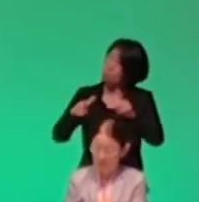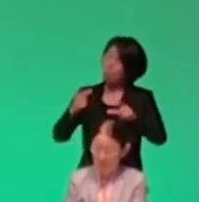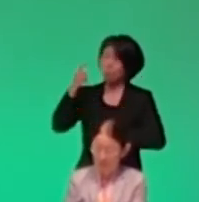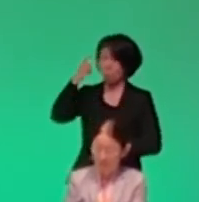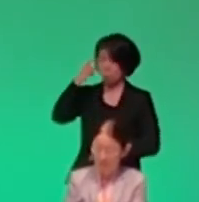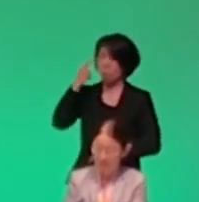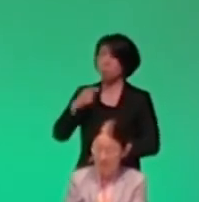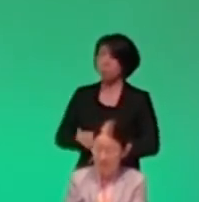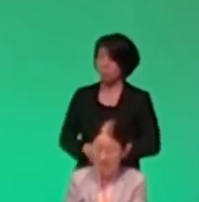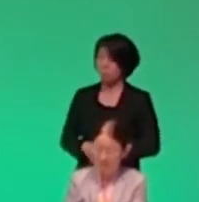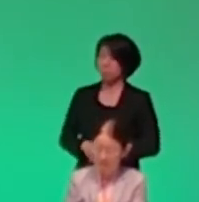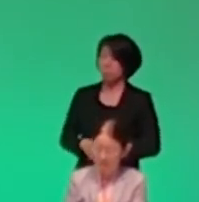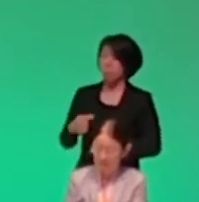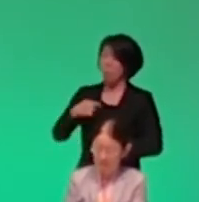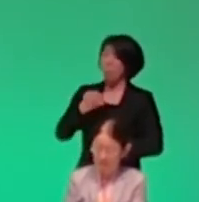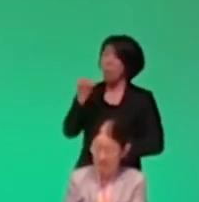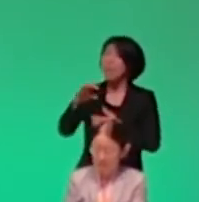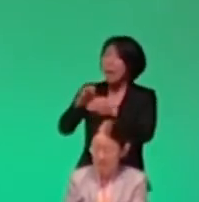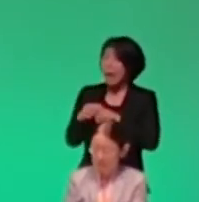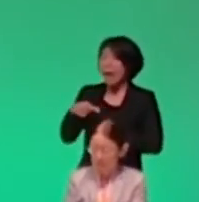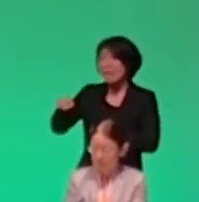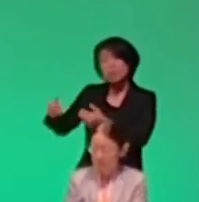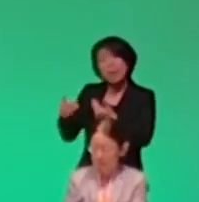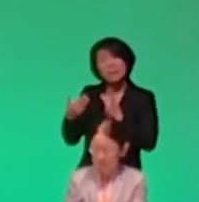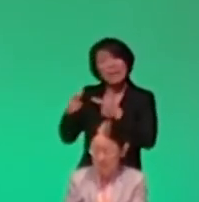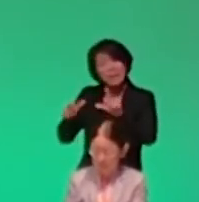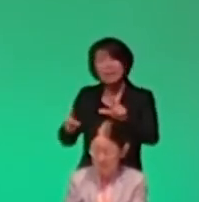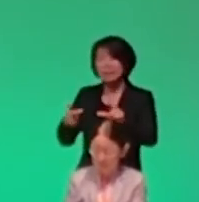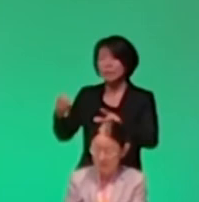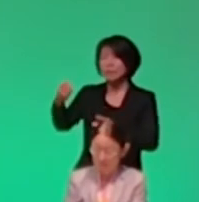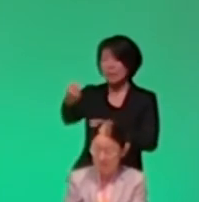から行くべきではないっていうのは、いやそれはち